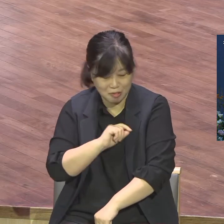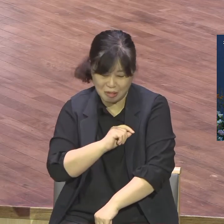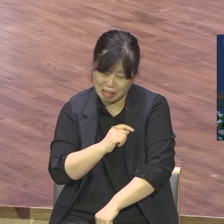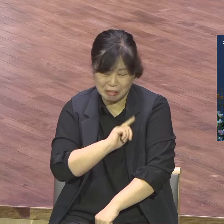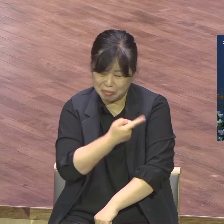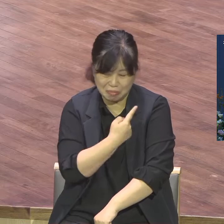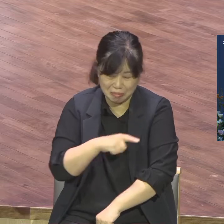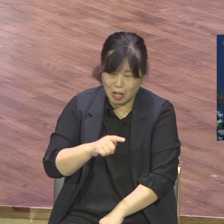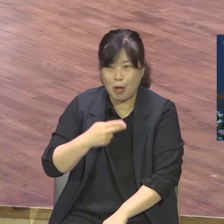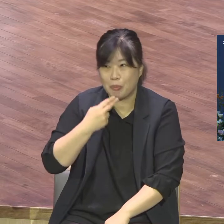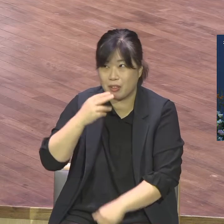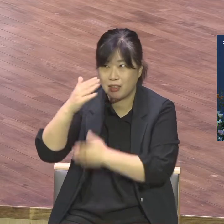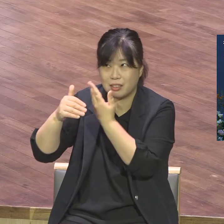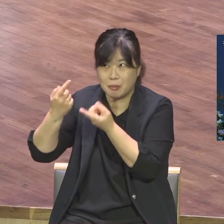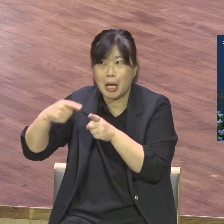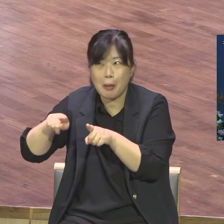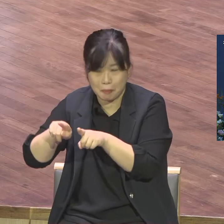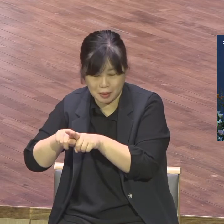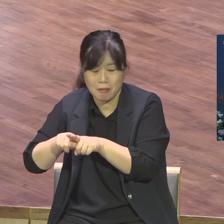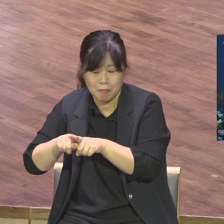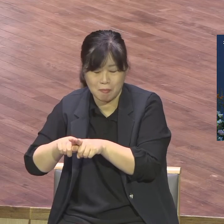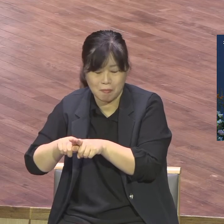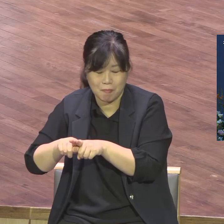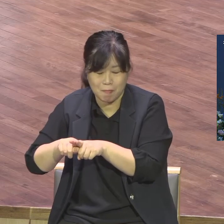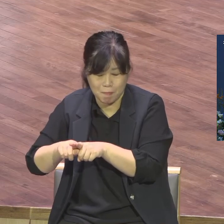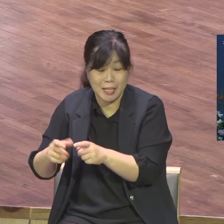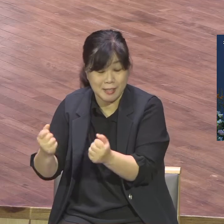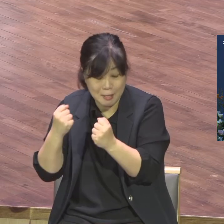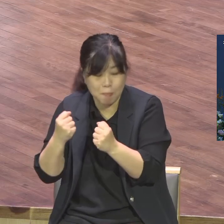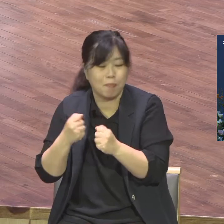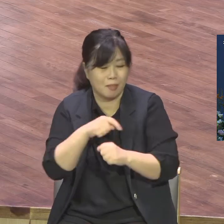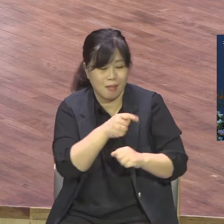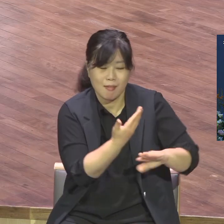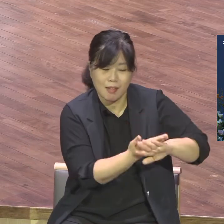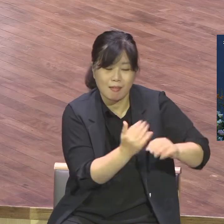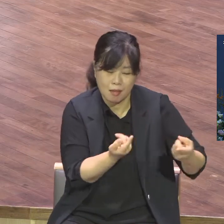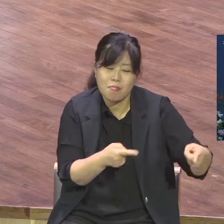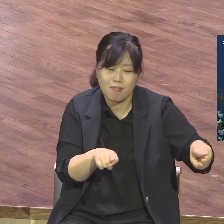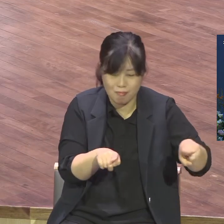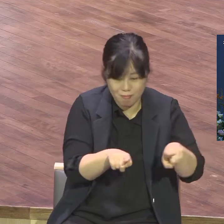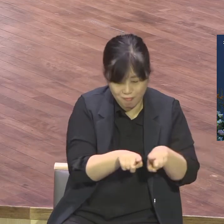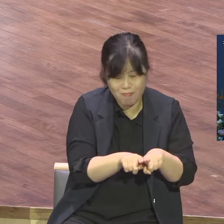아닙니다. 바울을 사용하시는 하나님의 뜻과 계획을